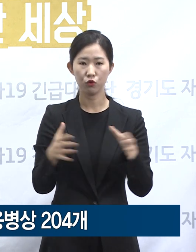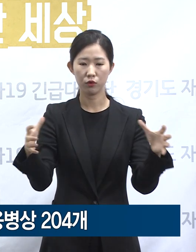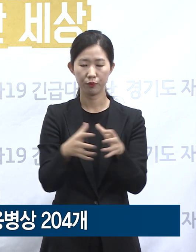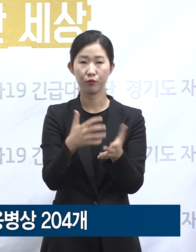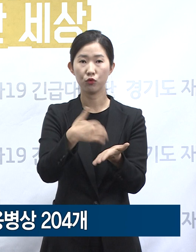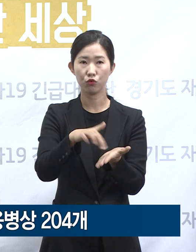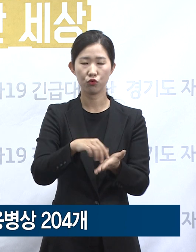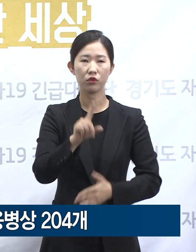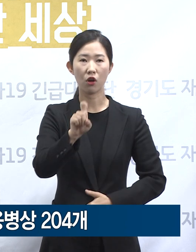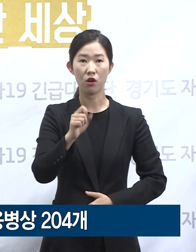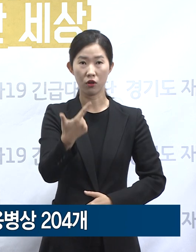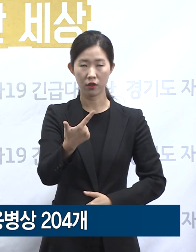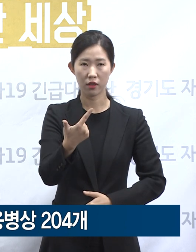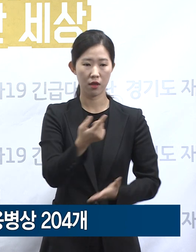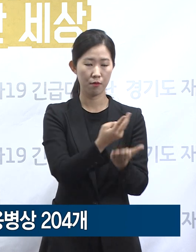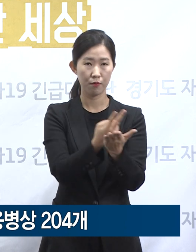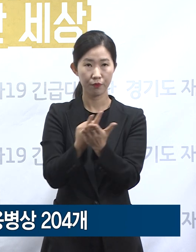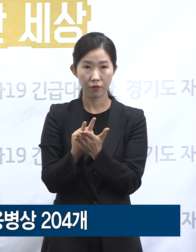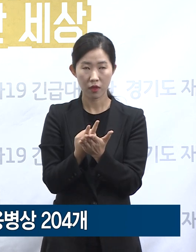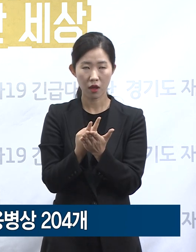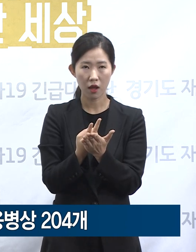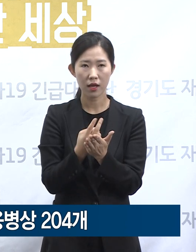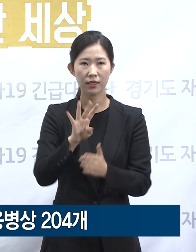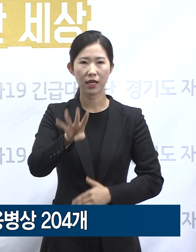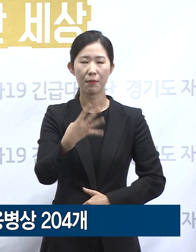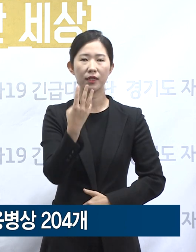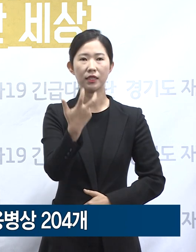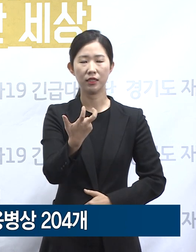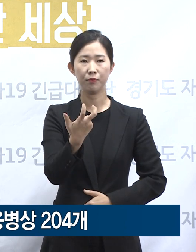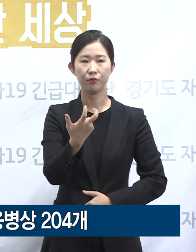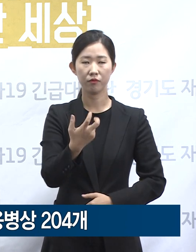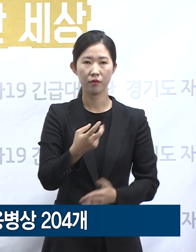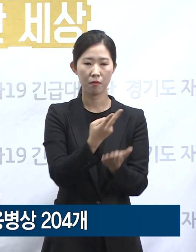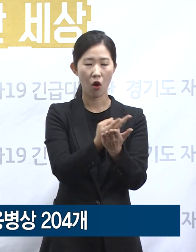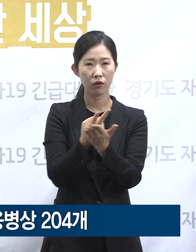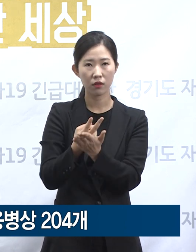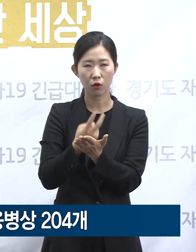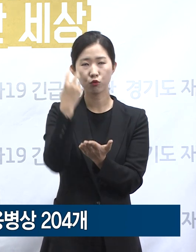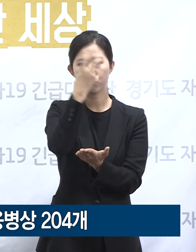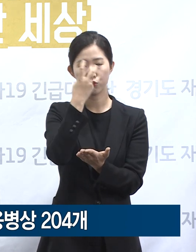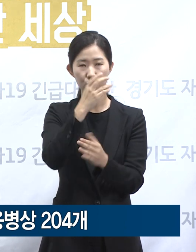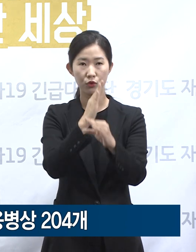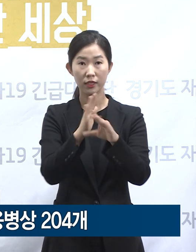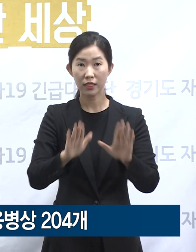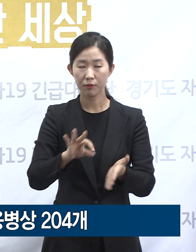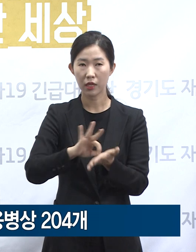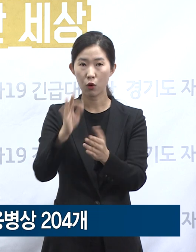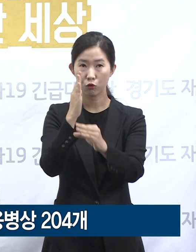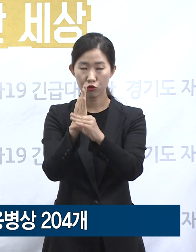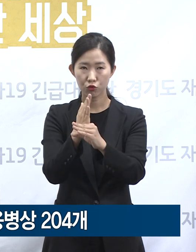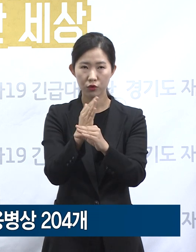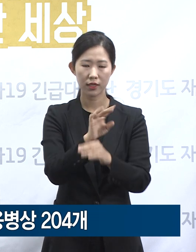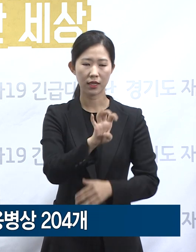병원에 470개의 확진자 치료 병상을 확보하고 있으며 현재 사용 중인 병상은